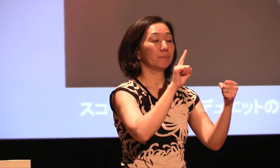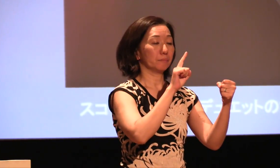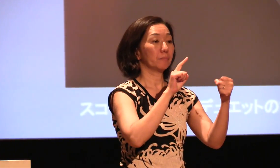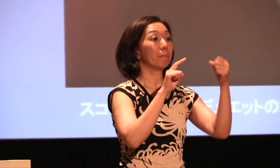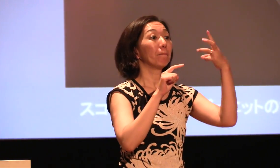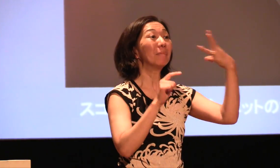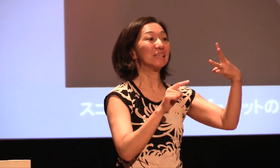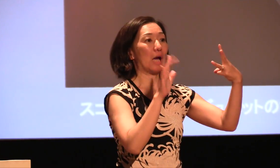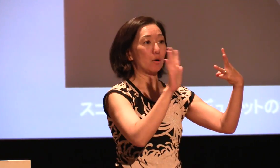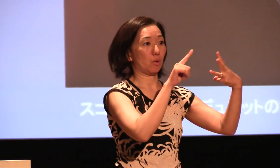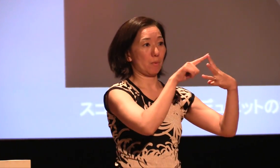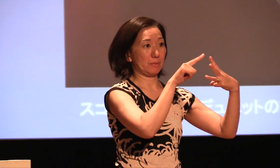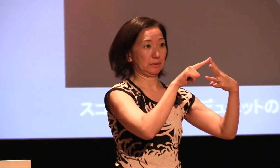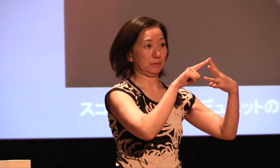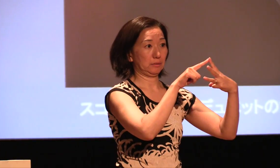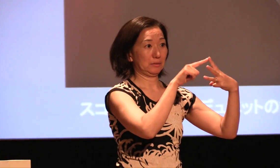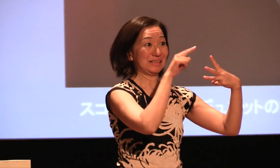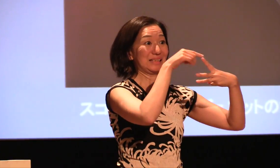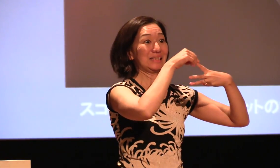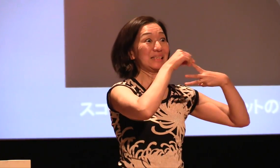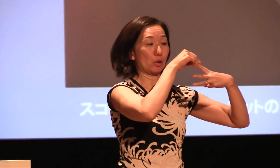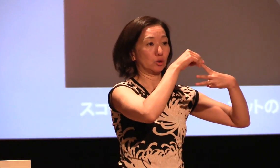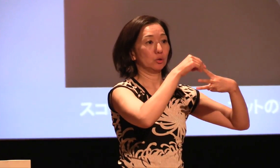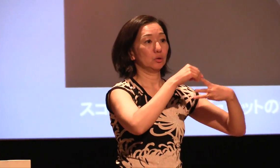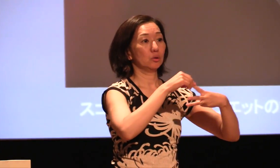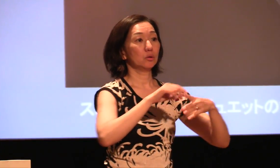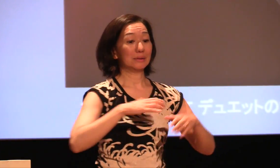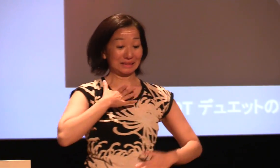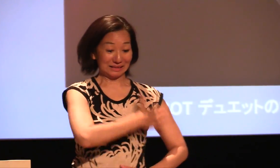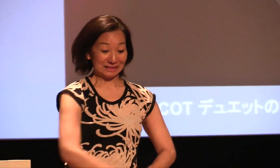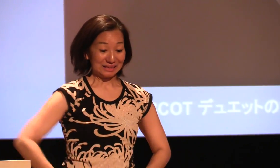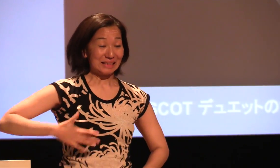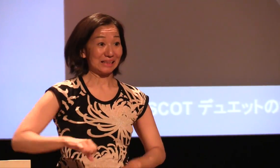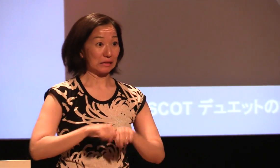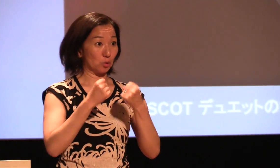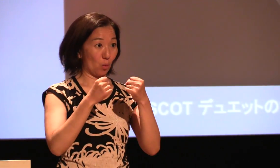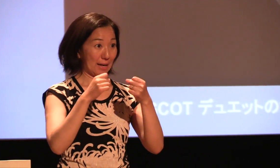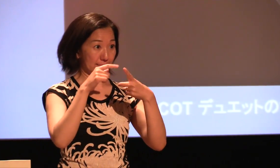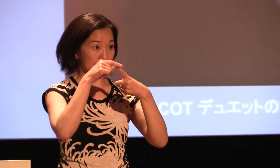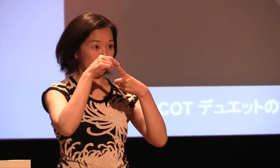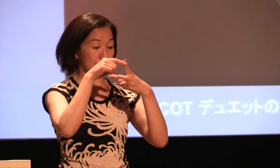ある、障害3つあります。身体障害、